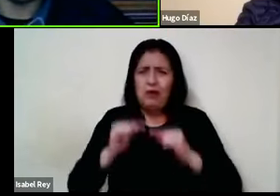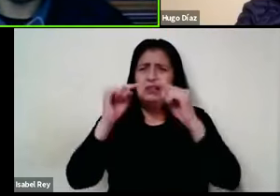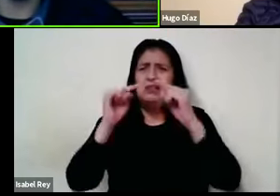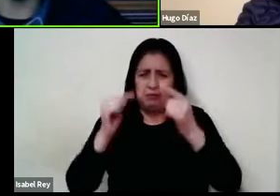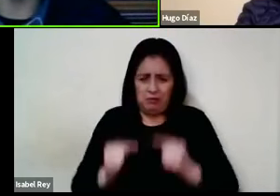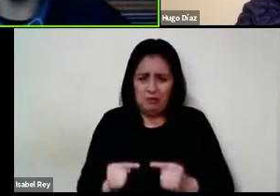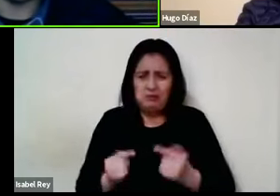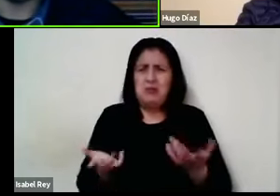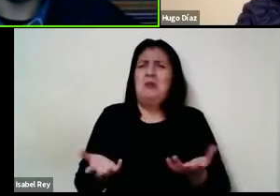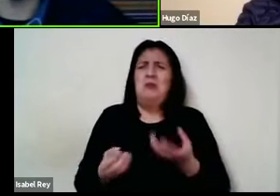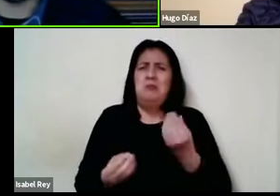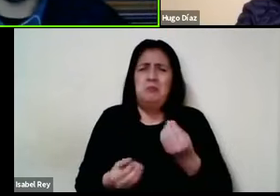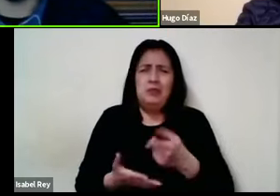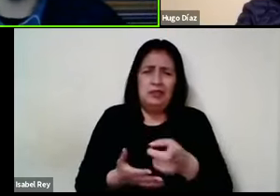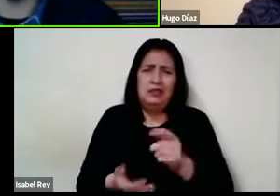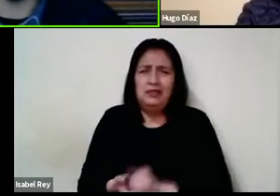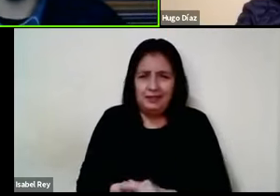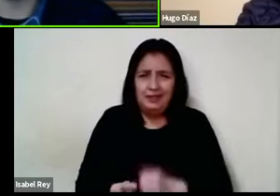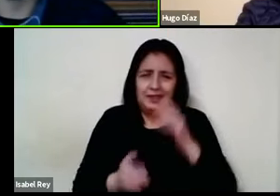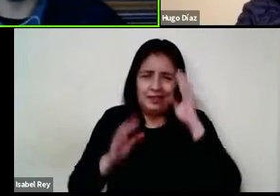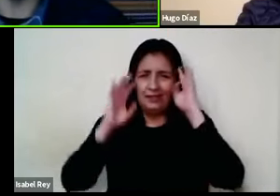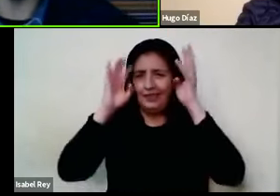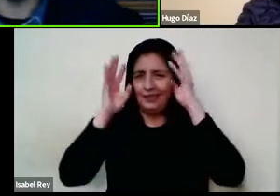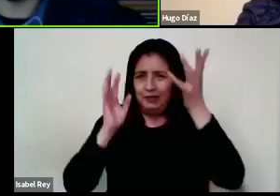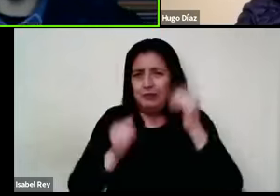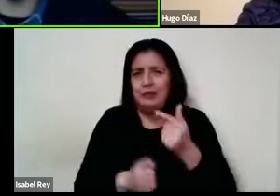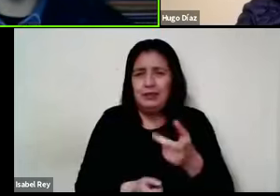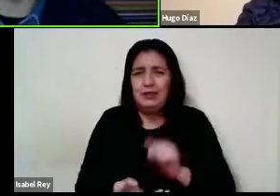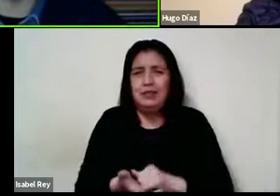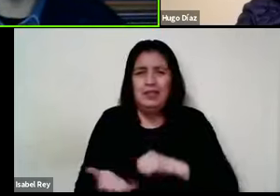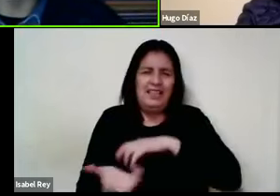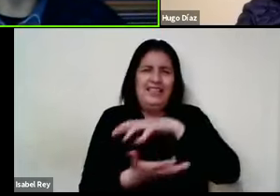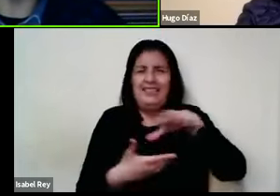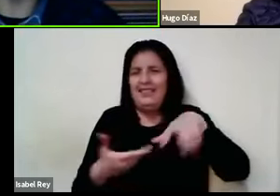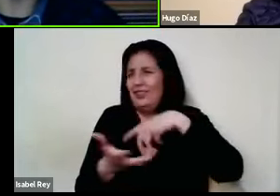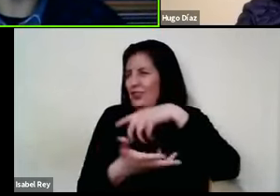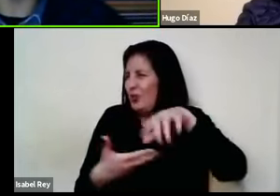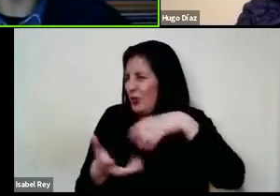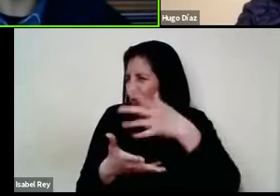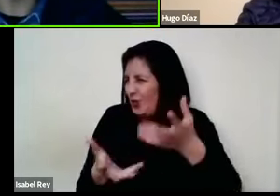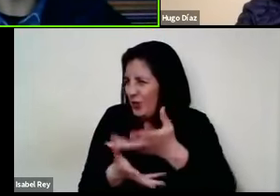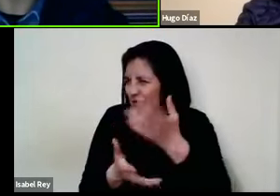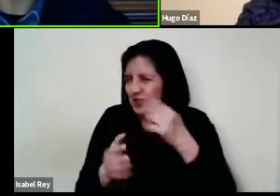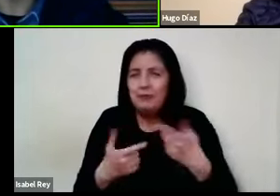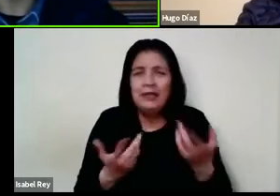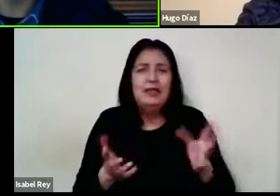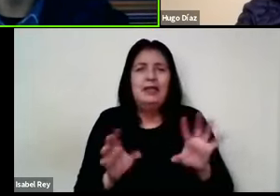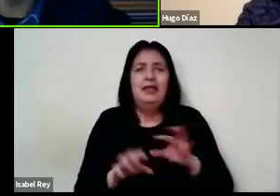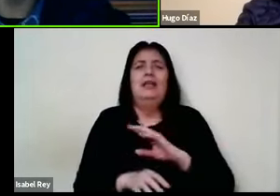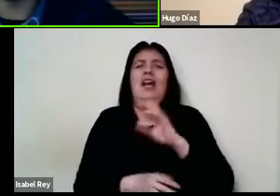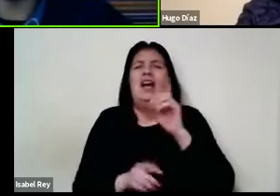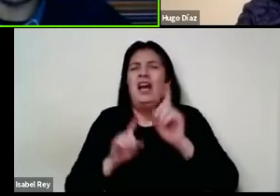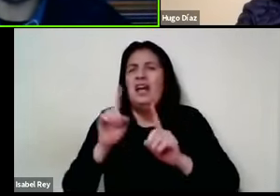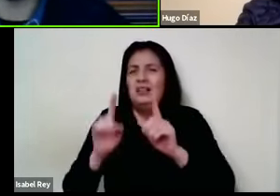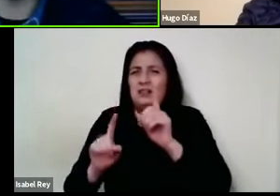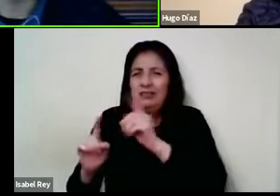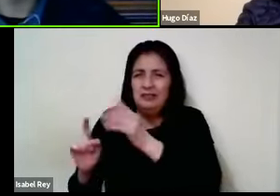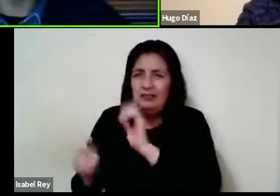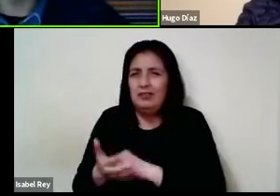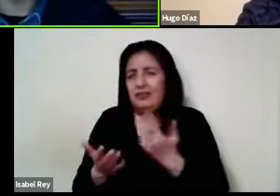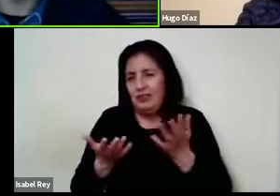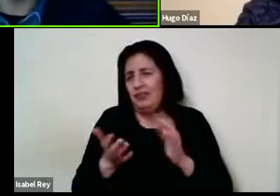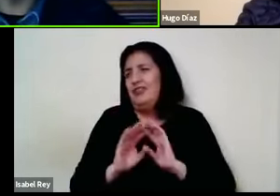factores más bien alienta la creatividad. El desorden de los factores para empezar a romper ciertas cuestiones